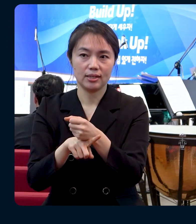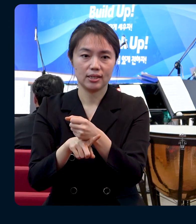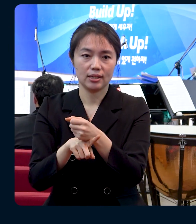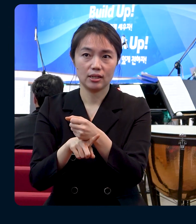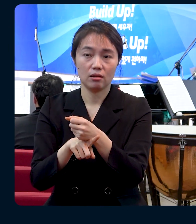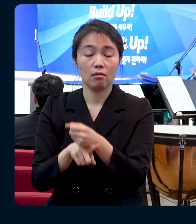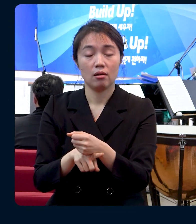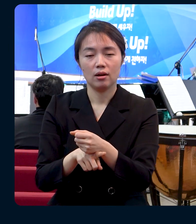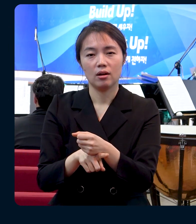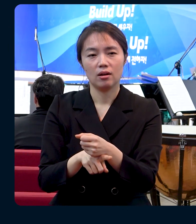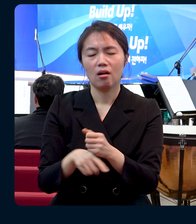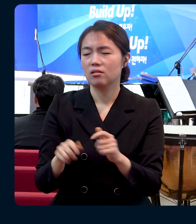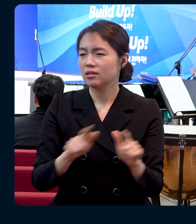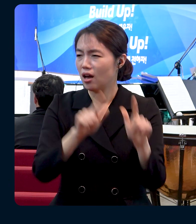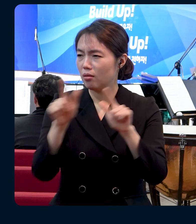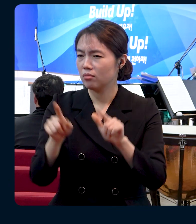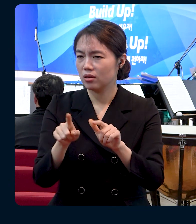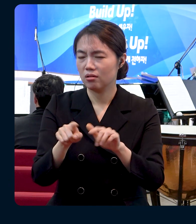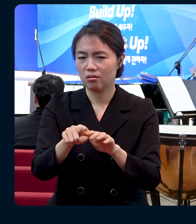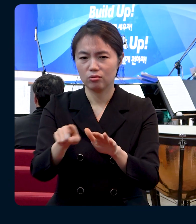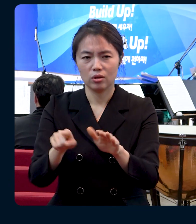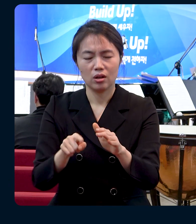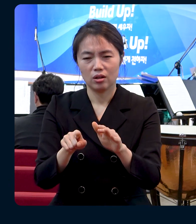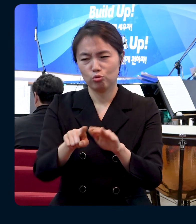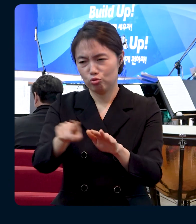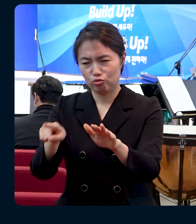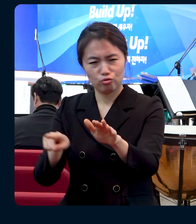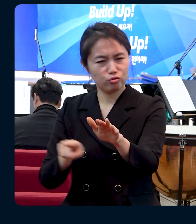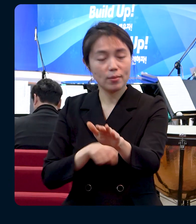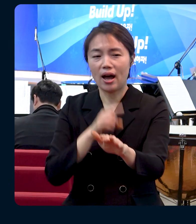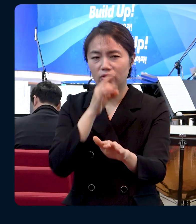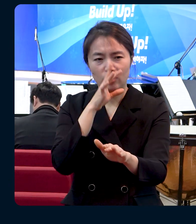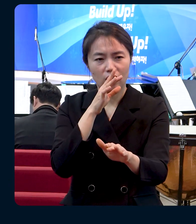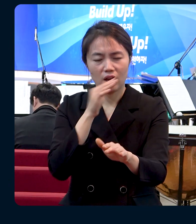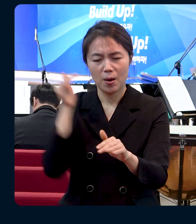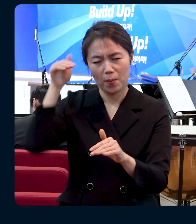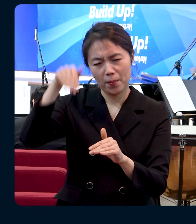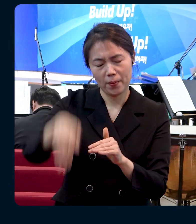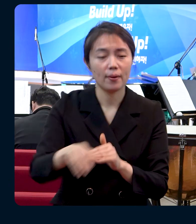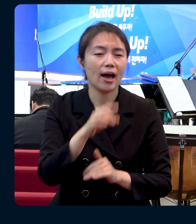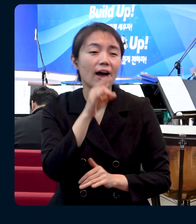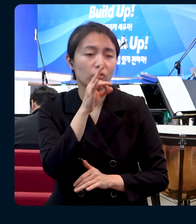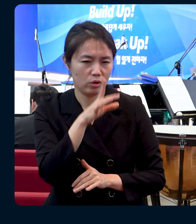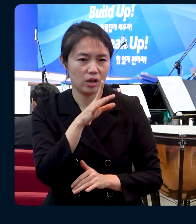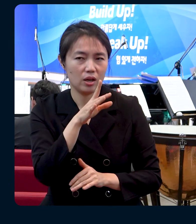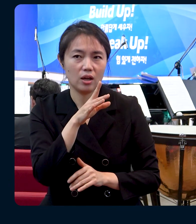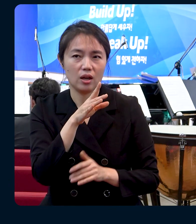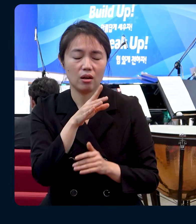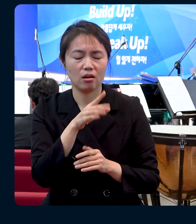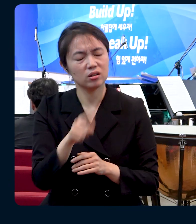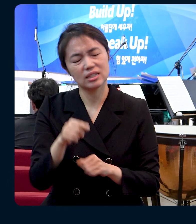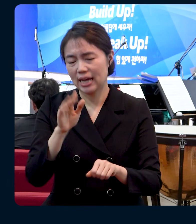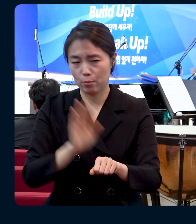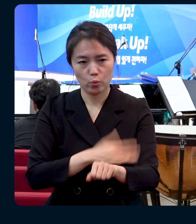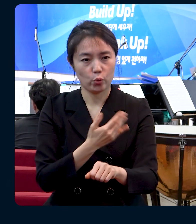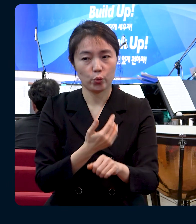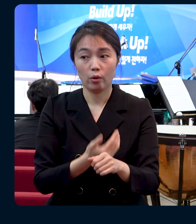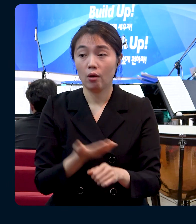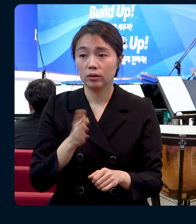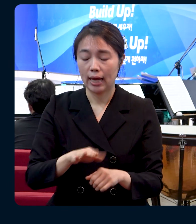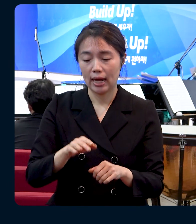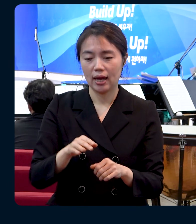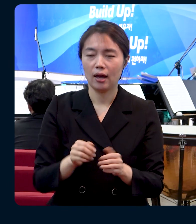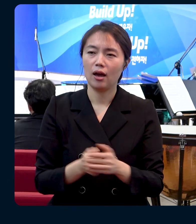겁니다. 여러분, 삶이 뒷걸음질 안 돼요. 여러분, 자꾸 뒤로 뒷걸음질 치는 인생은 그거 잘못된